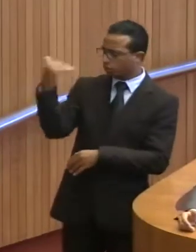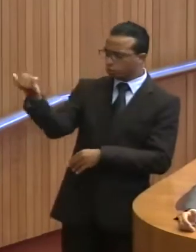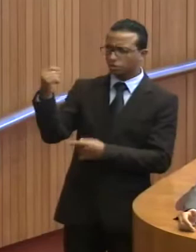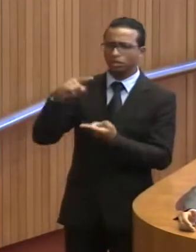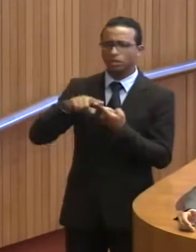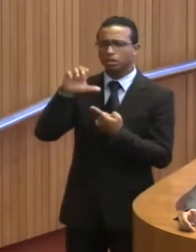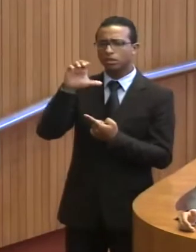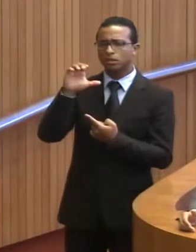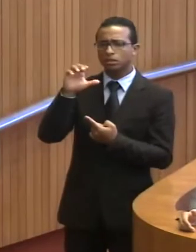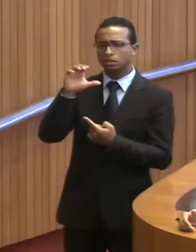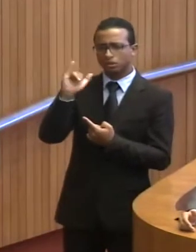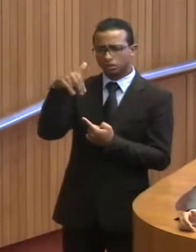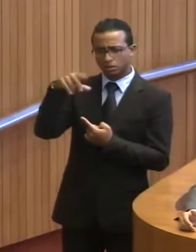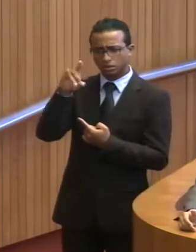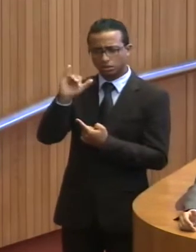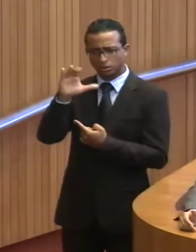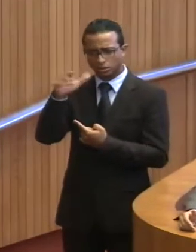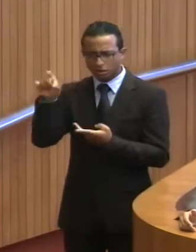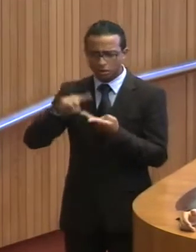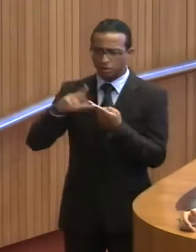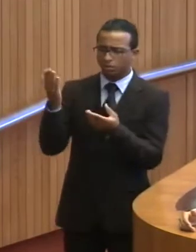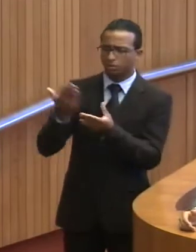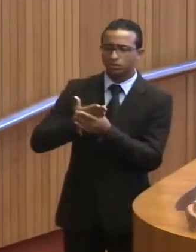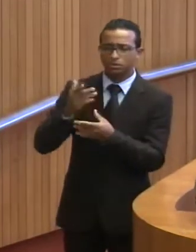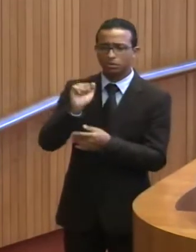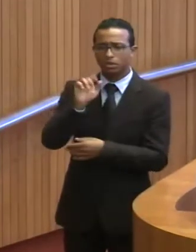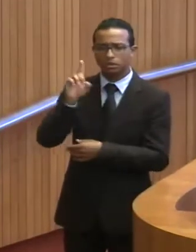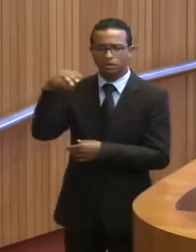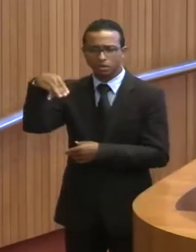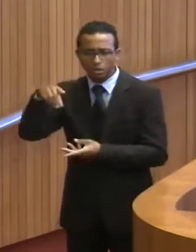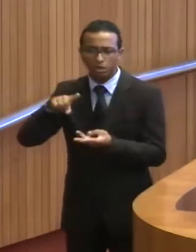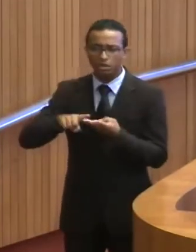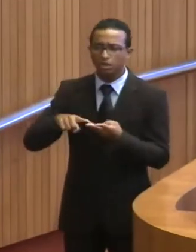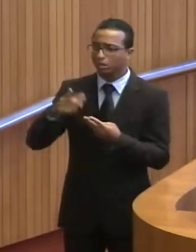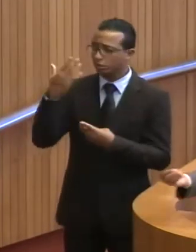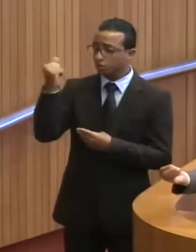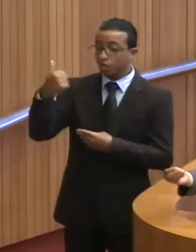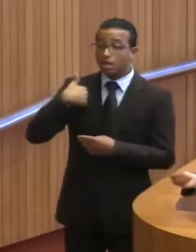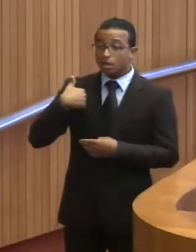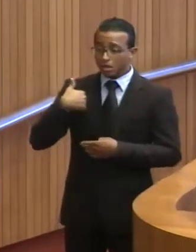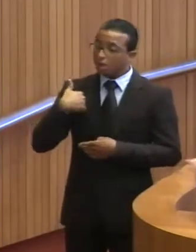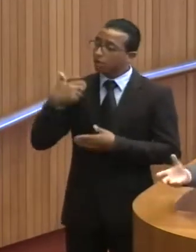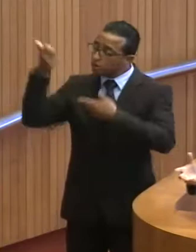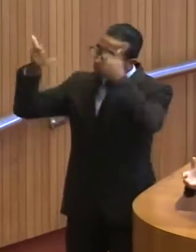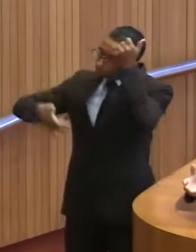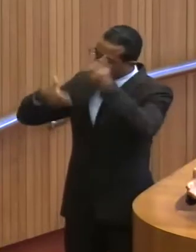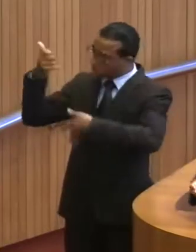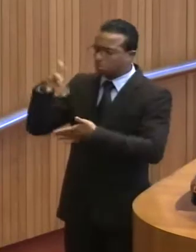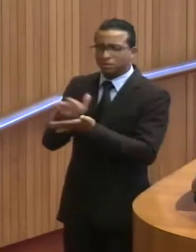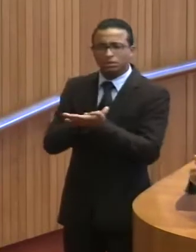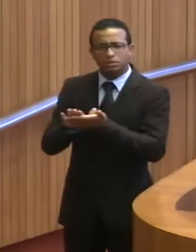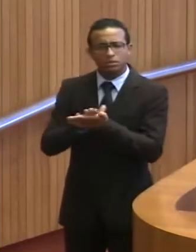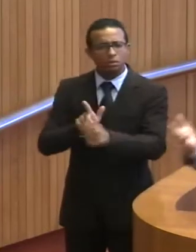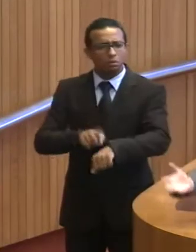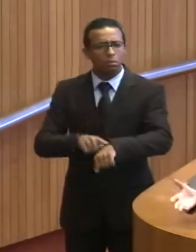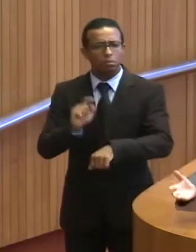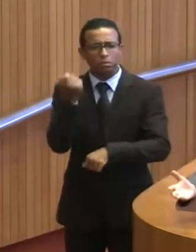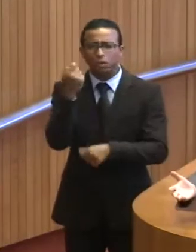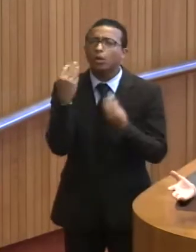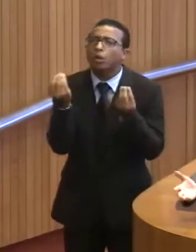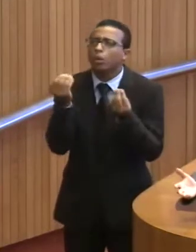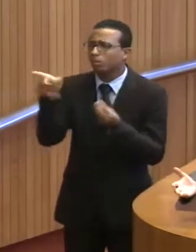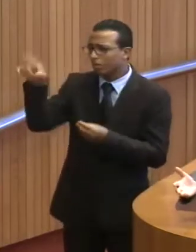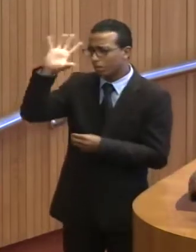uma sindicância, não houve um processo administrativo, não houve uma citação para que eu me defendesse em nenhum momento. Então, como é